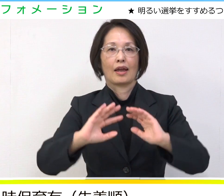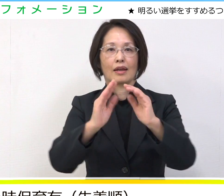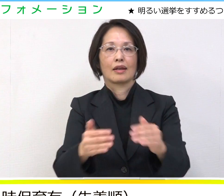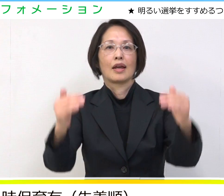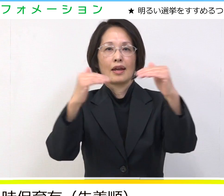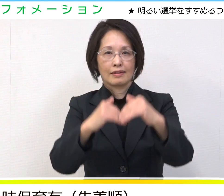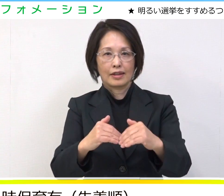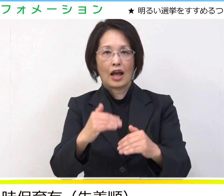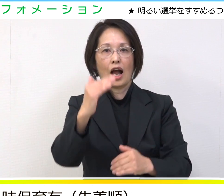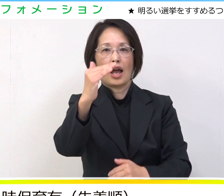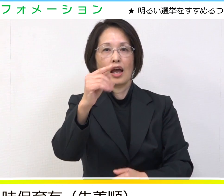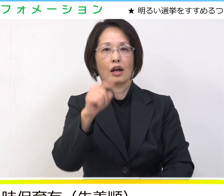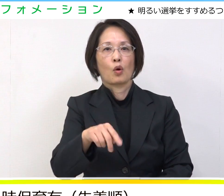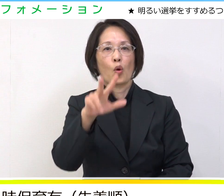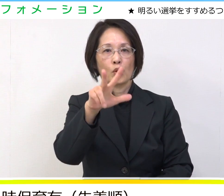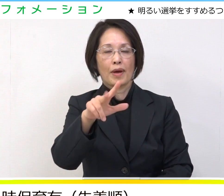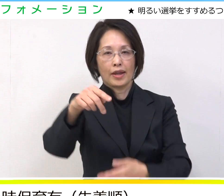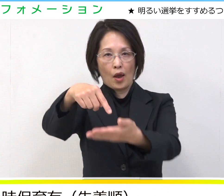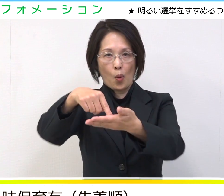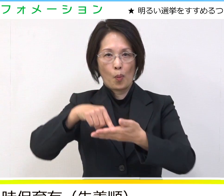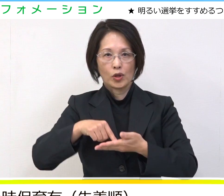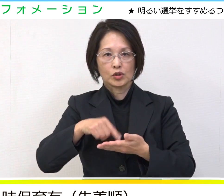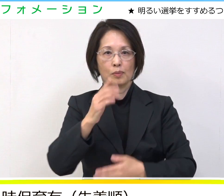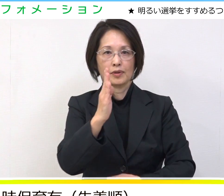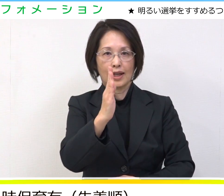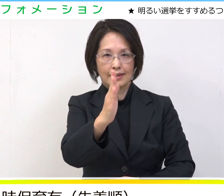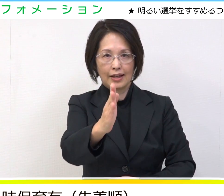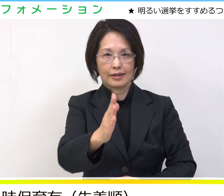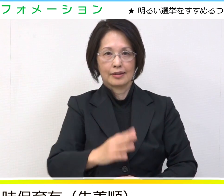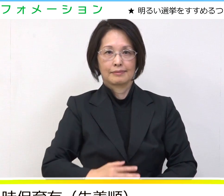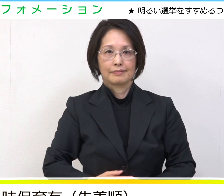世田谷クールへお申し込みください